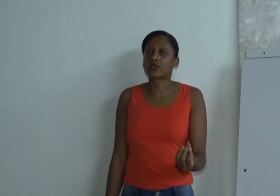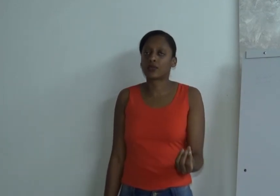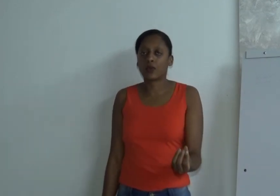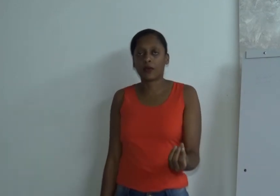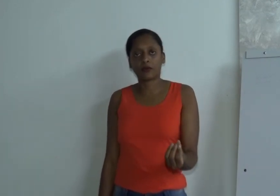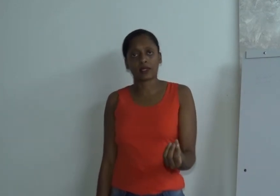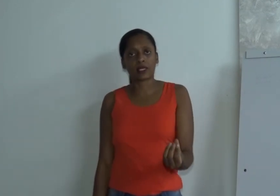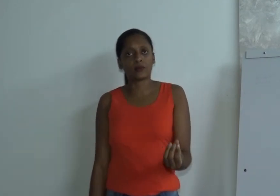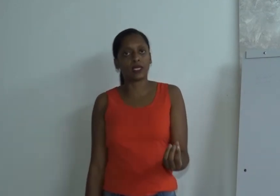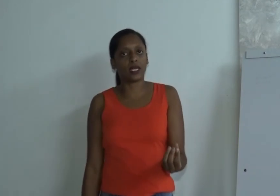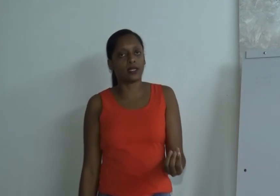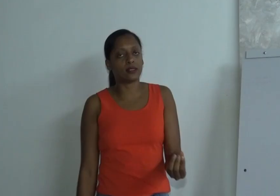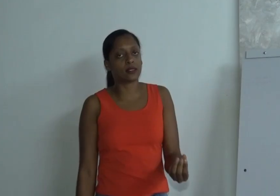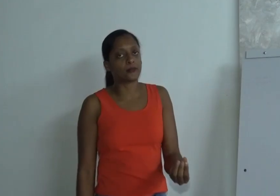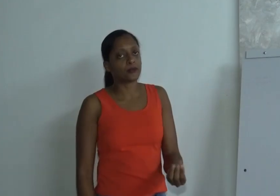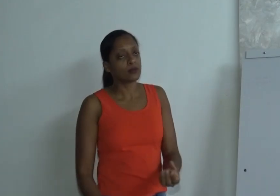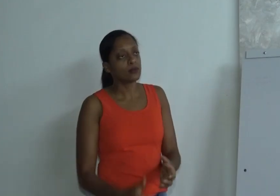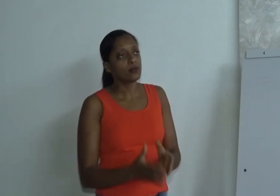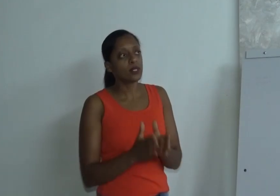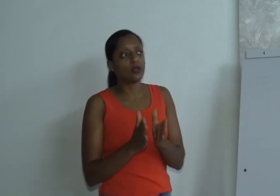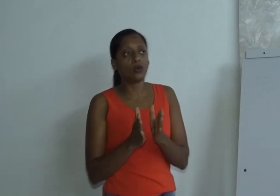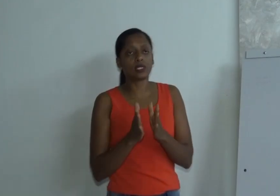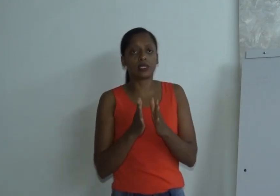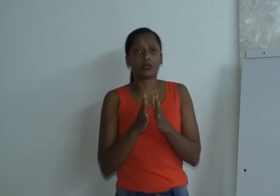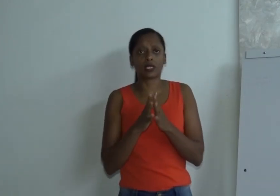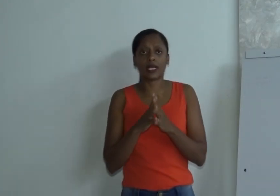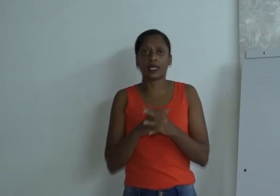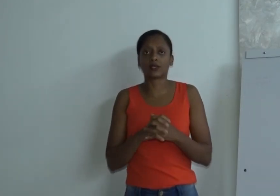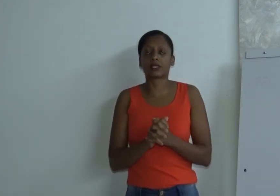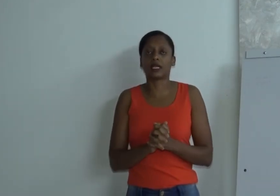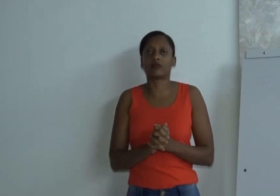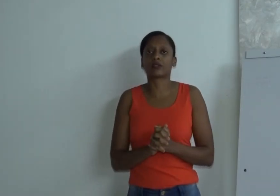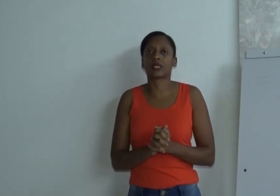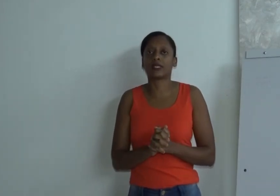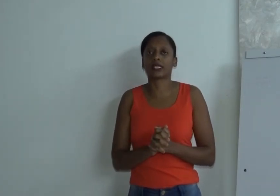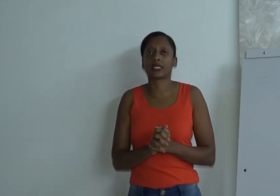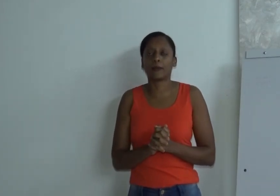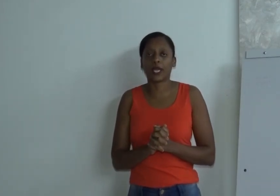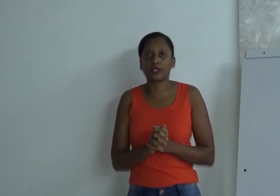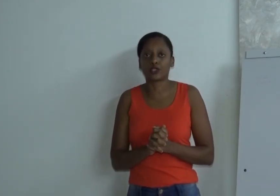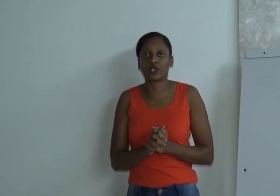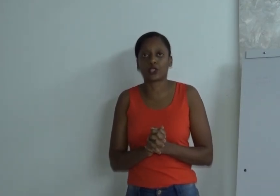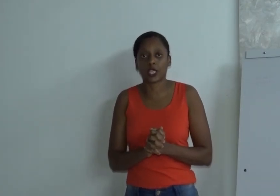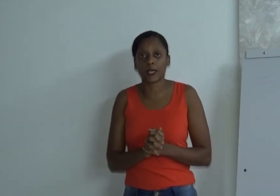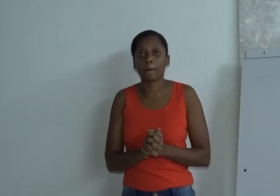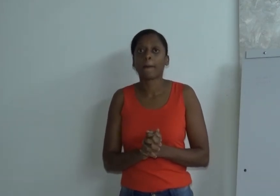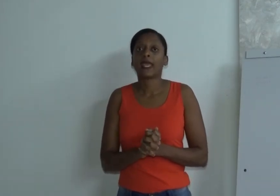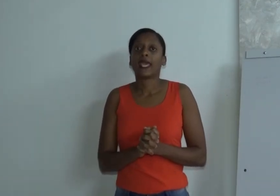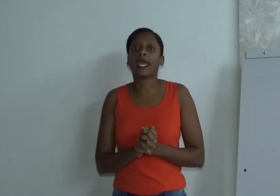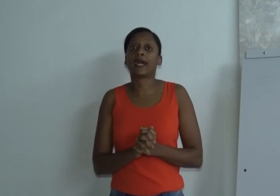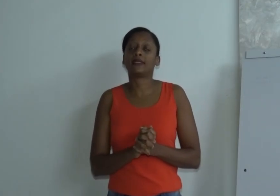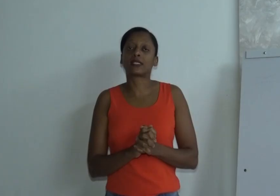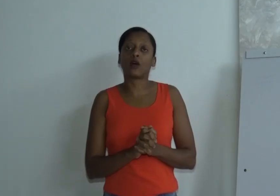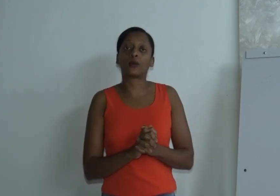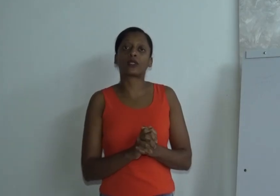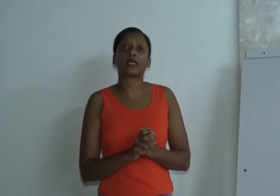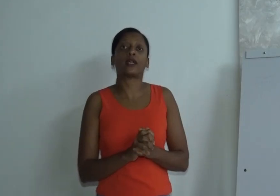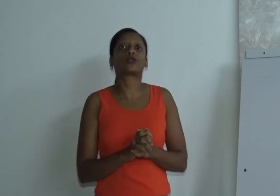Osteoclasto, qual a função deles? Osteoclastos têm a função exatamente de realizar o processo